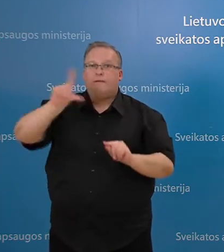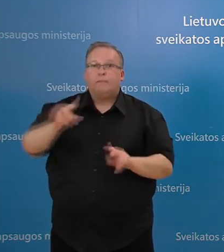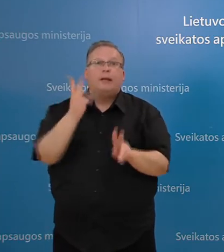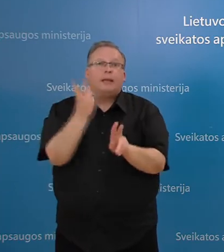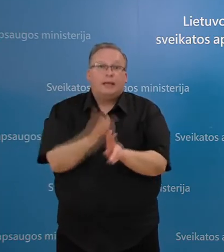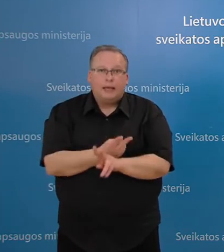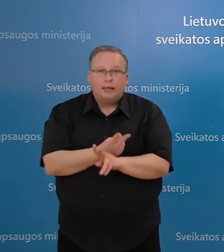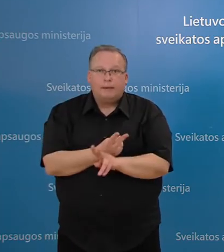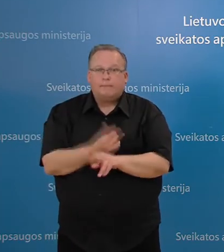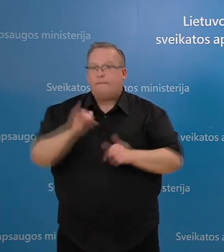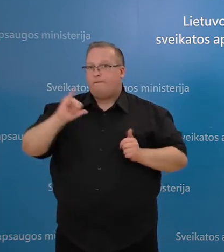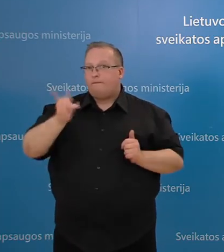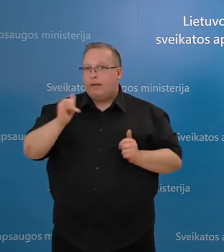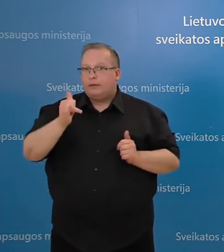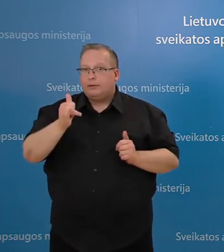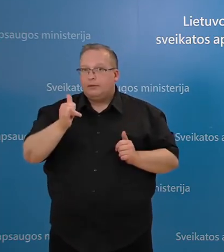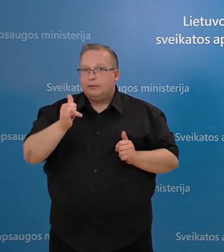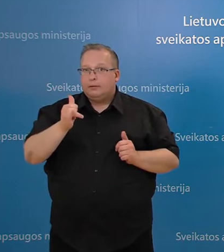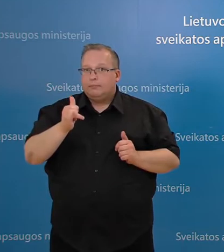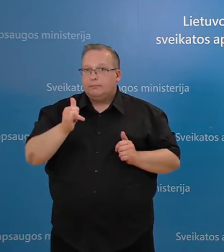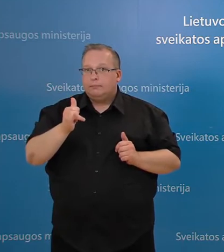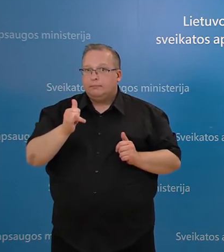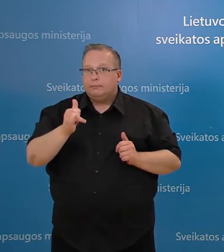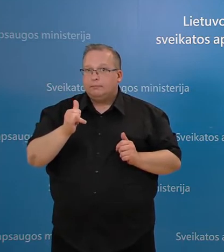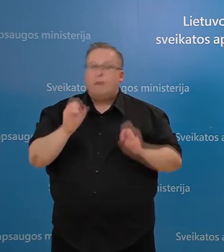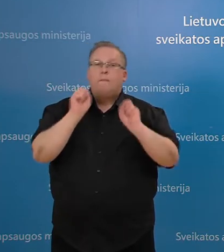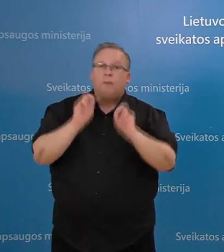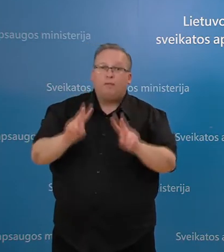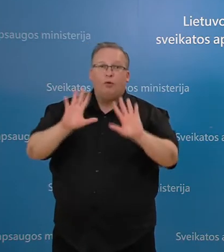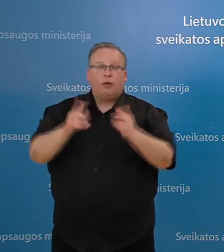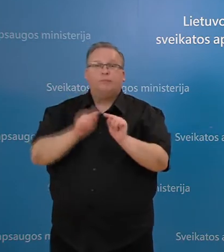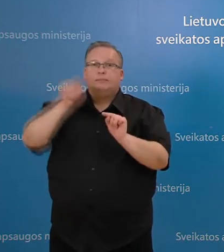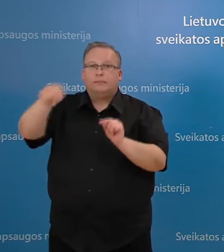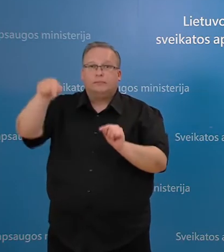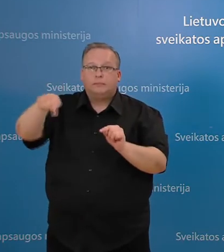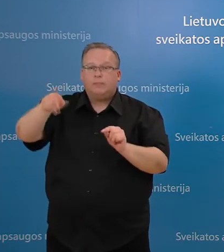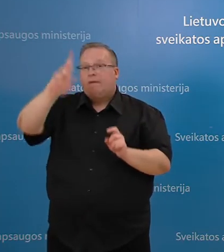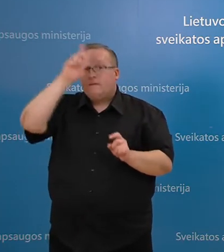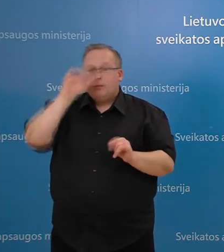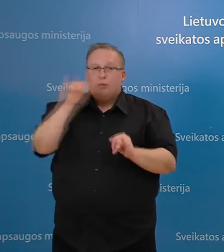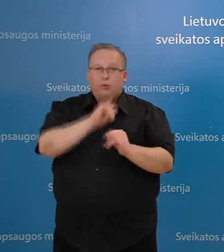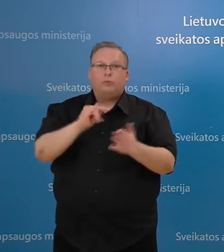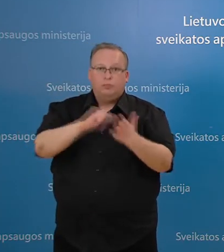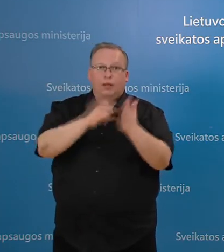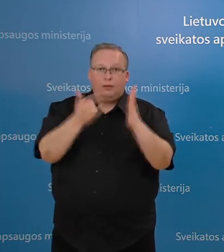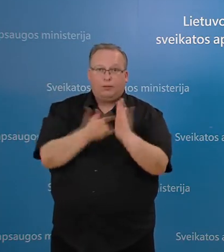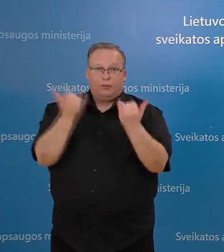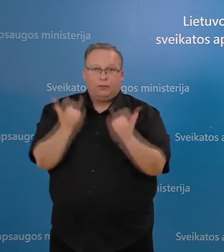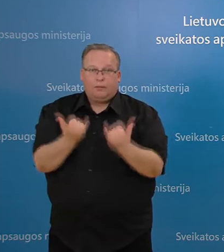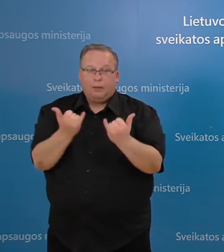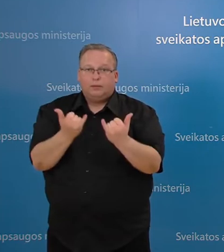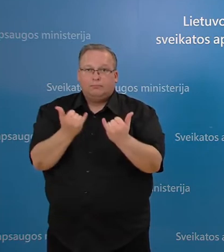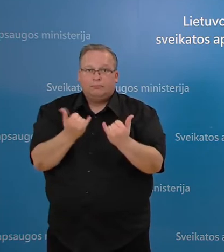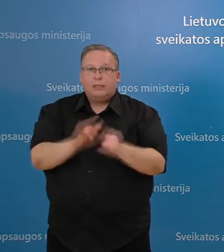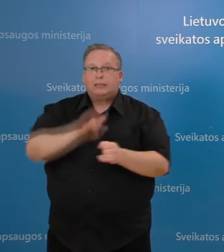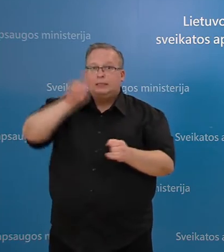reikia įsivertinti asmeninę riziką ir kas bus toje šalyje, į kurią ruošiamės vykti, nes na, čia jau